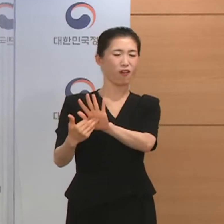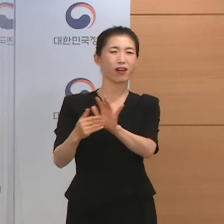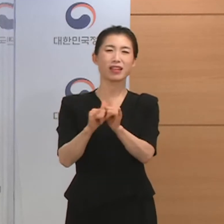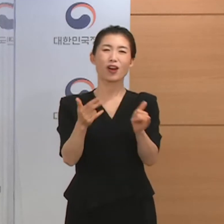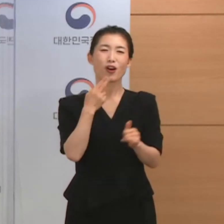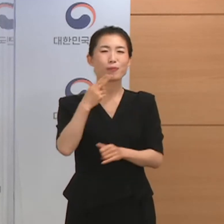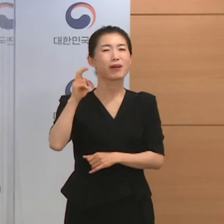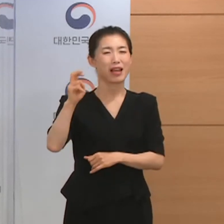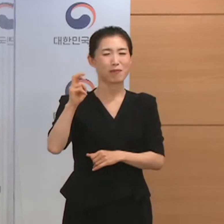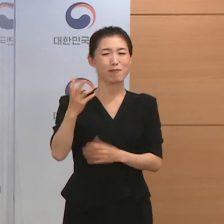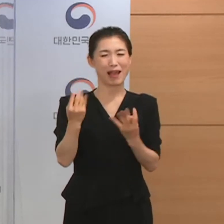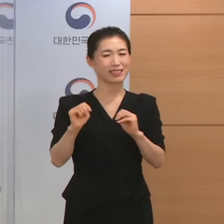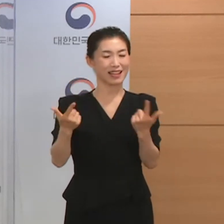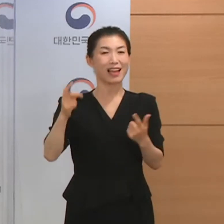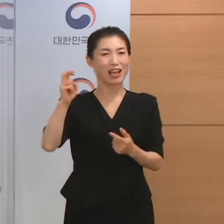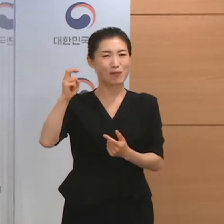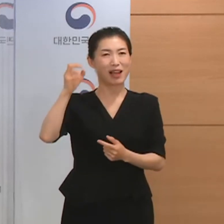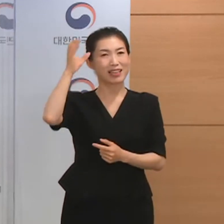기대하고 있는 중입니다.